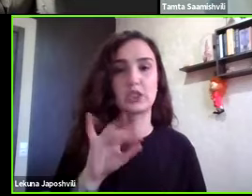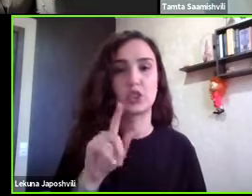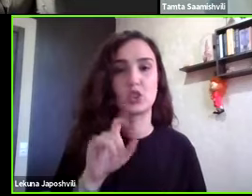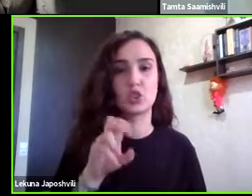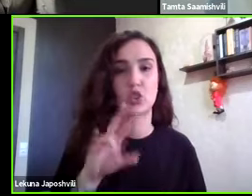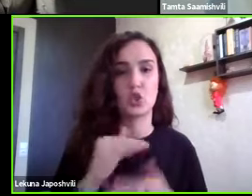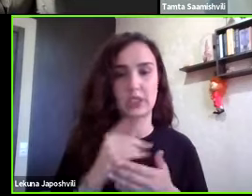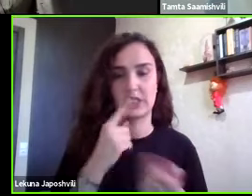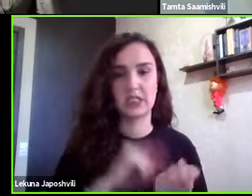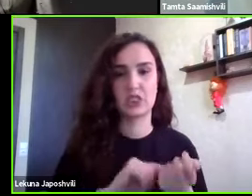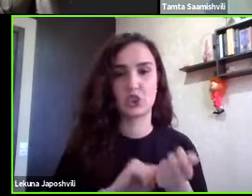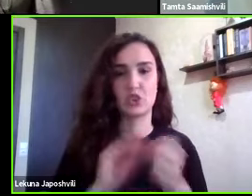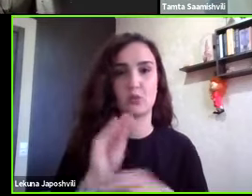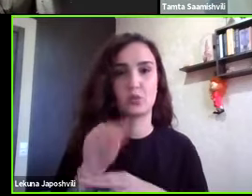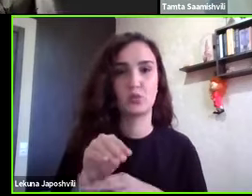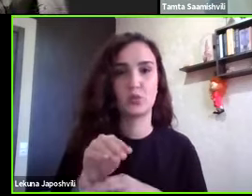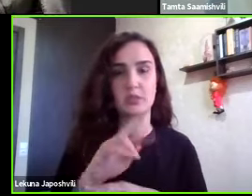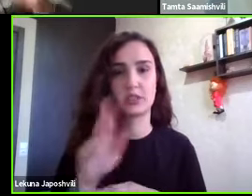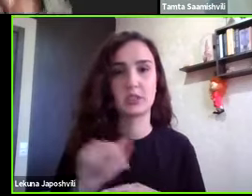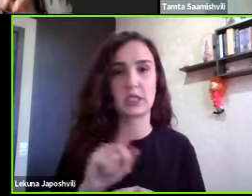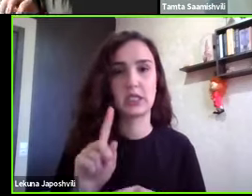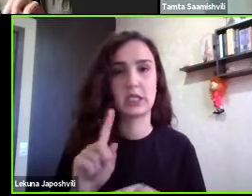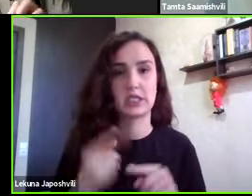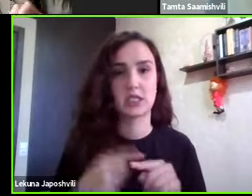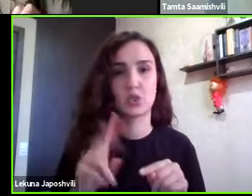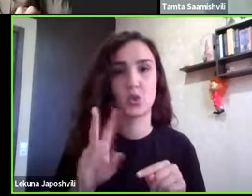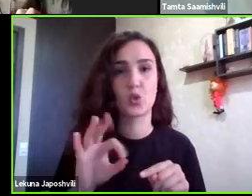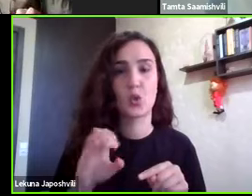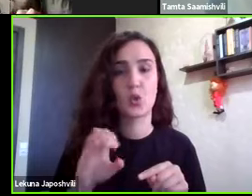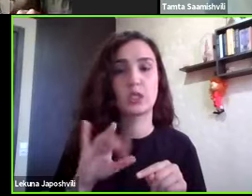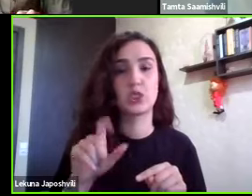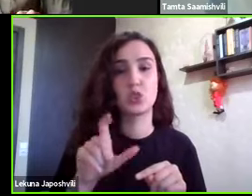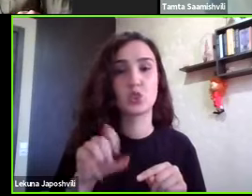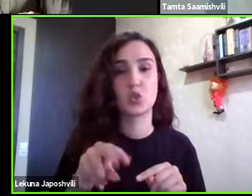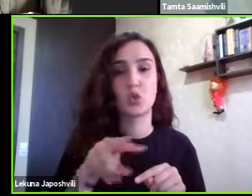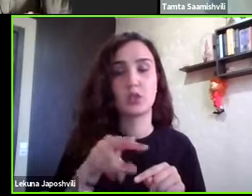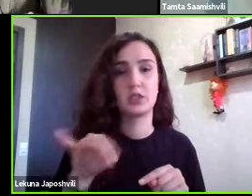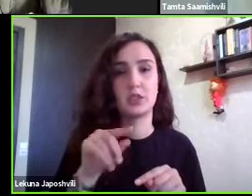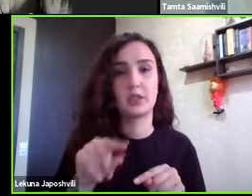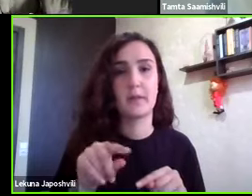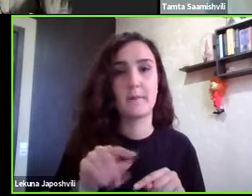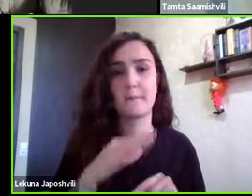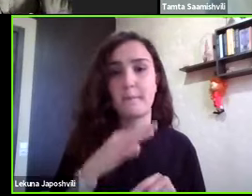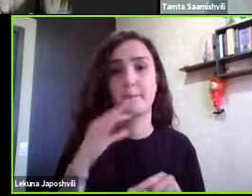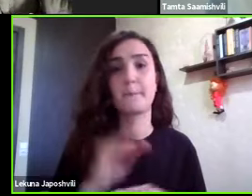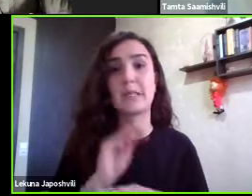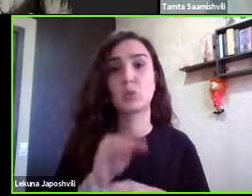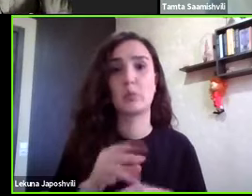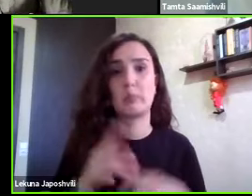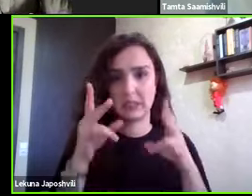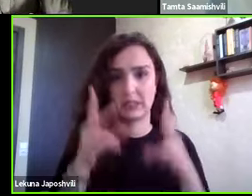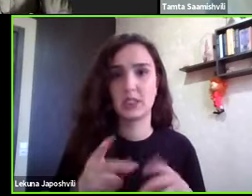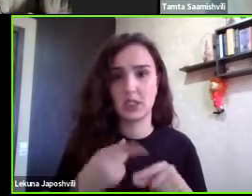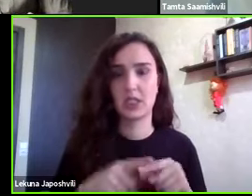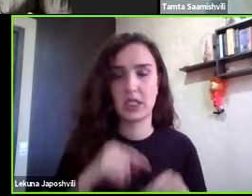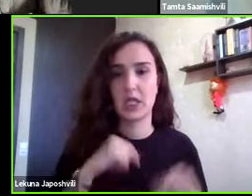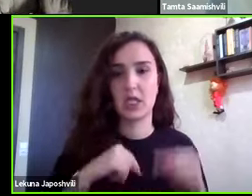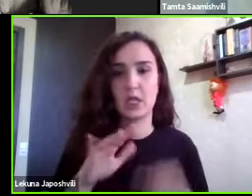დონეს სისხლში და რაც ეს კორტიზოლის მეტობა ზიანს აყენებს იმუნურ